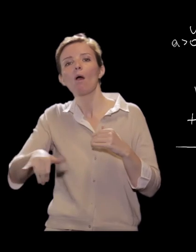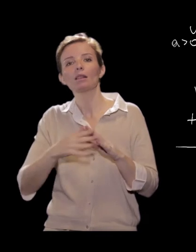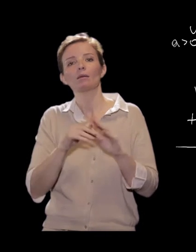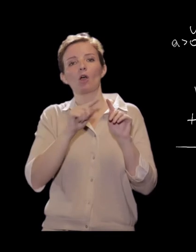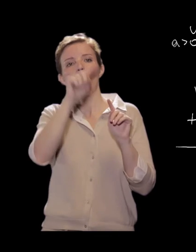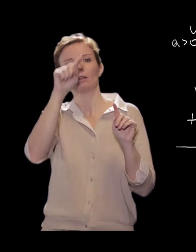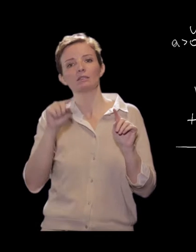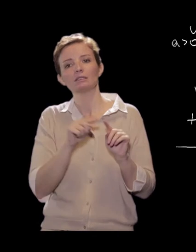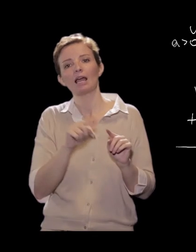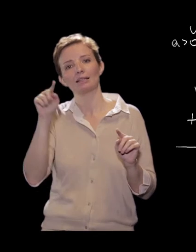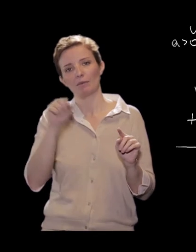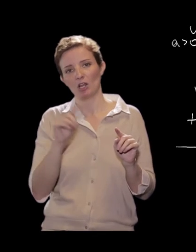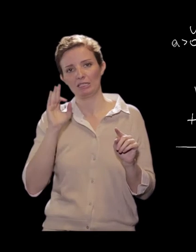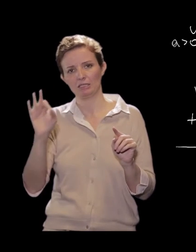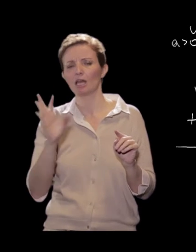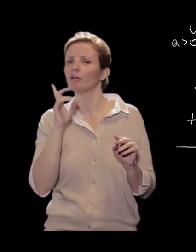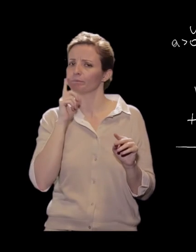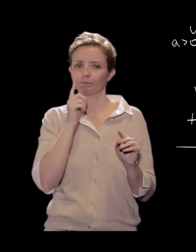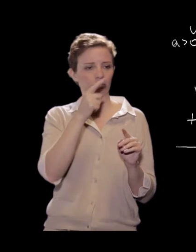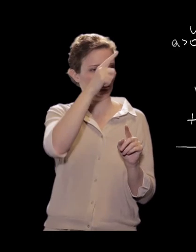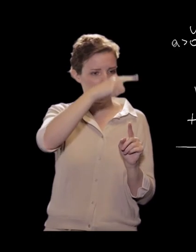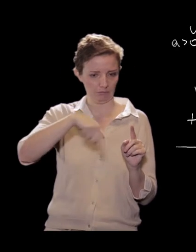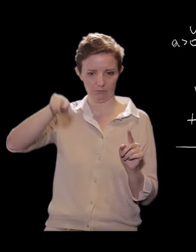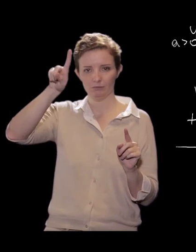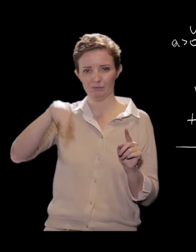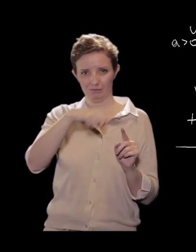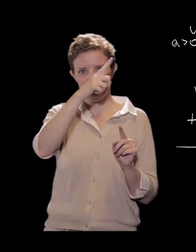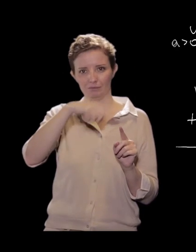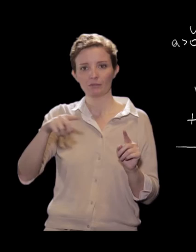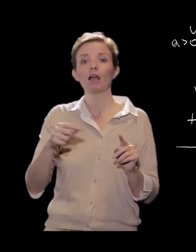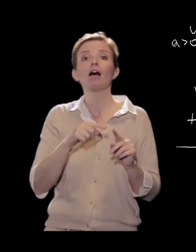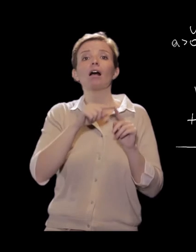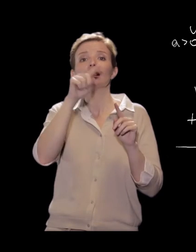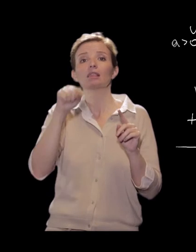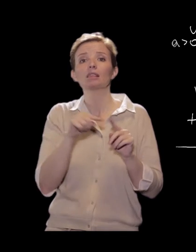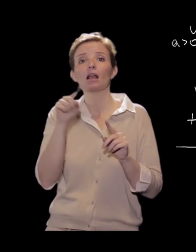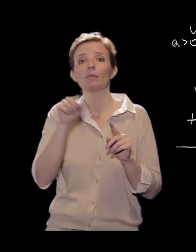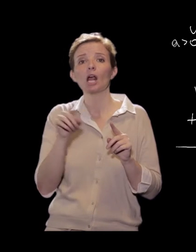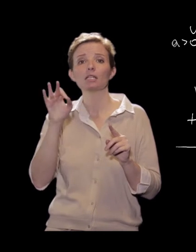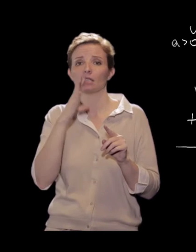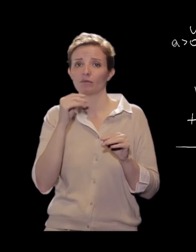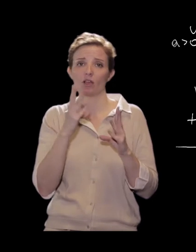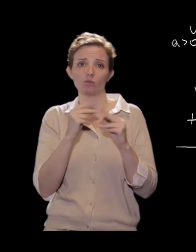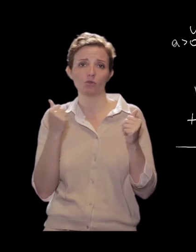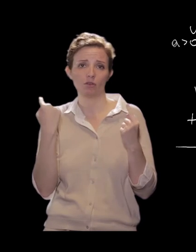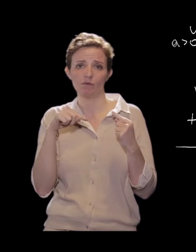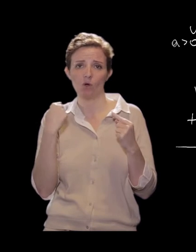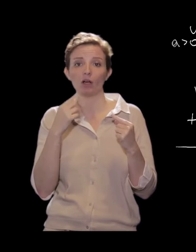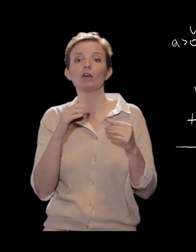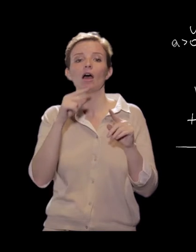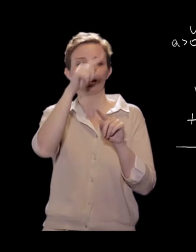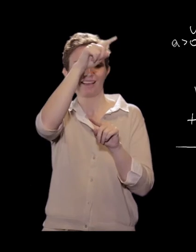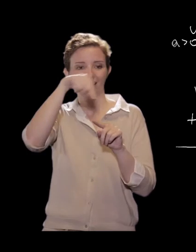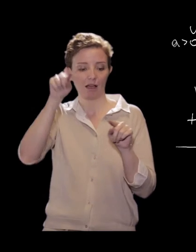parabola sempre Ovviamente concavità rivolta verso l'alto Delta min di 0 vuol dire nessuna soluzione quindi vuol dire praticamente che la parabola si trova esattamente